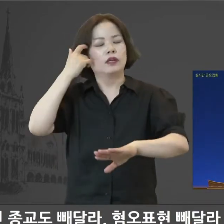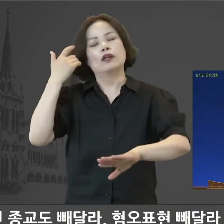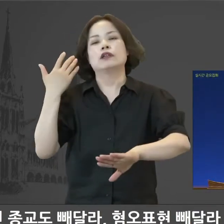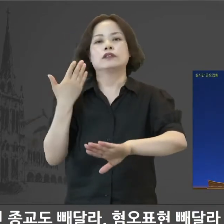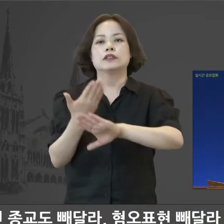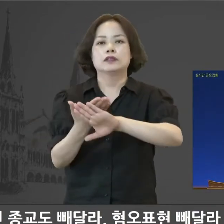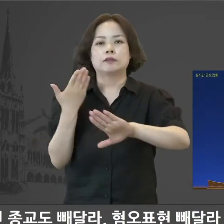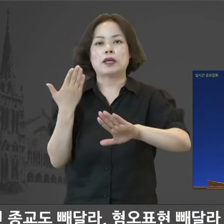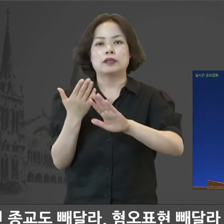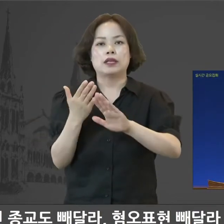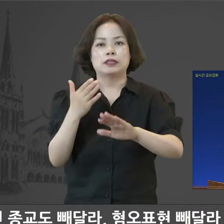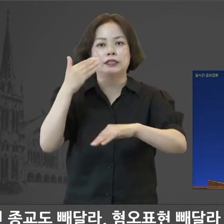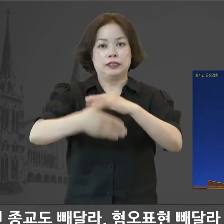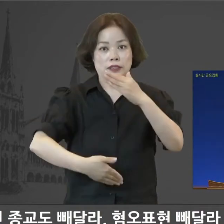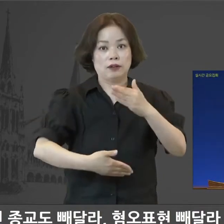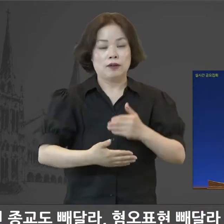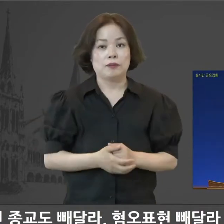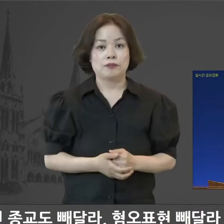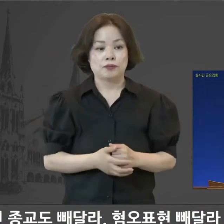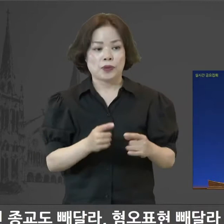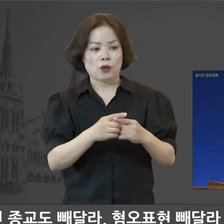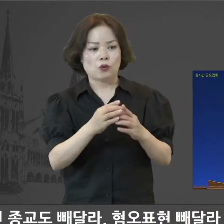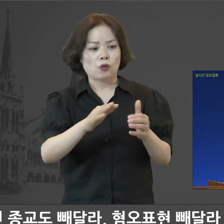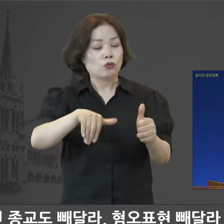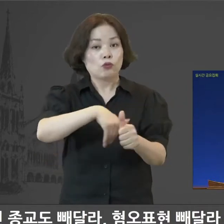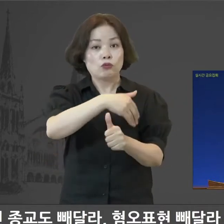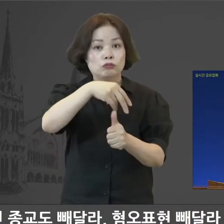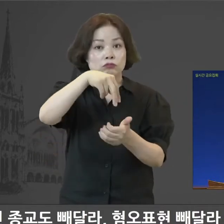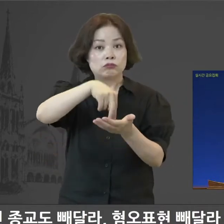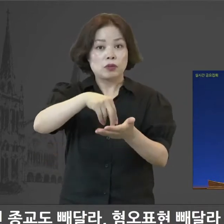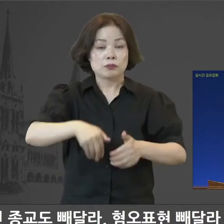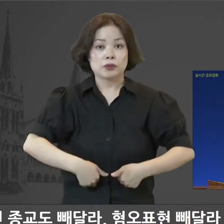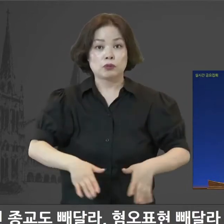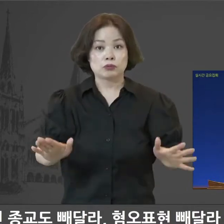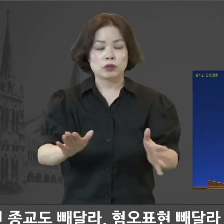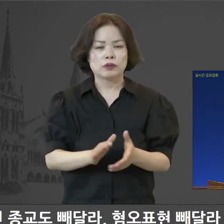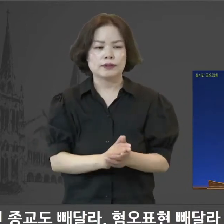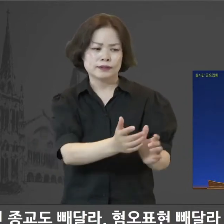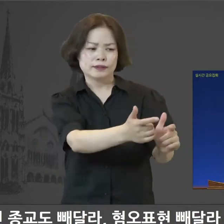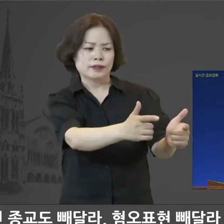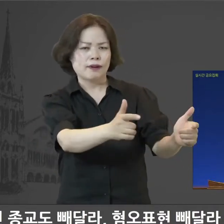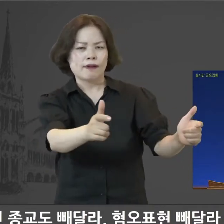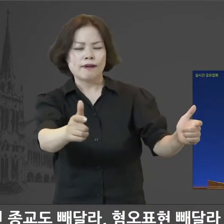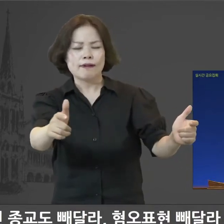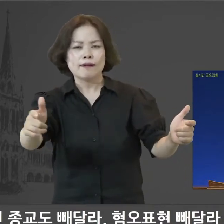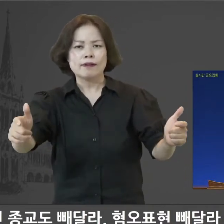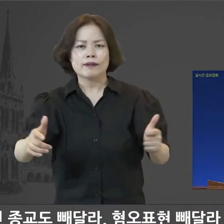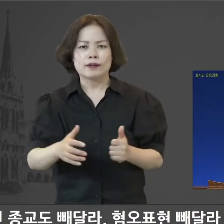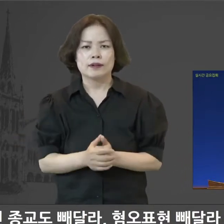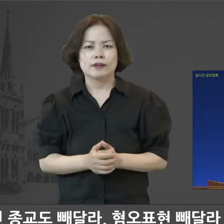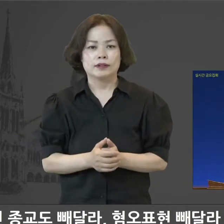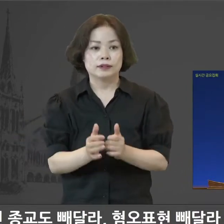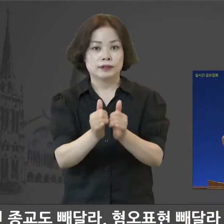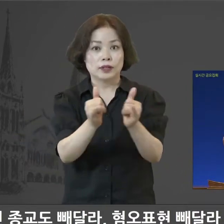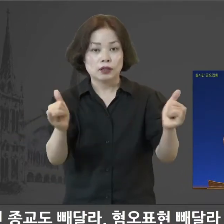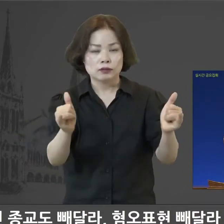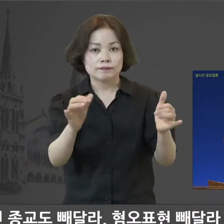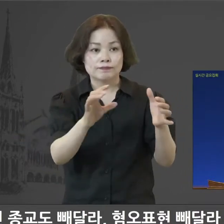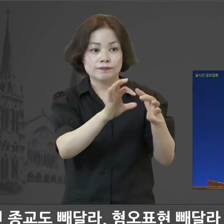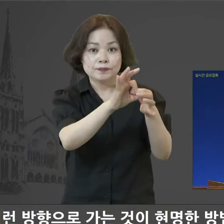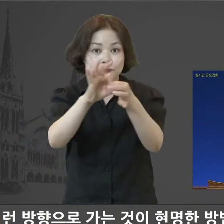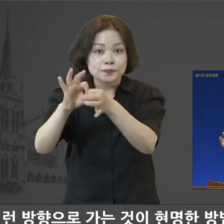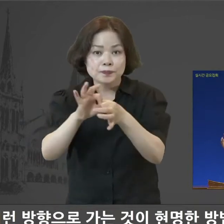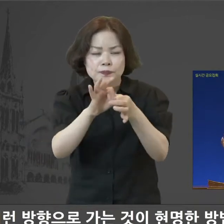거예요. 그리고 교회가 고립될 필요도 없습니다. 왜냐하면 다양한 분야의 분들하고